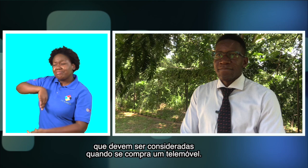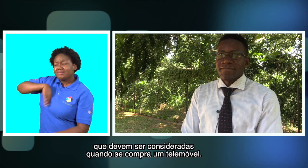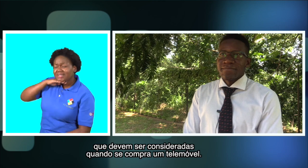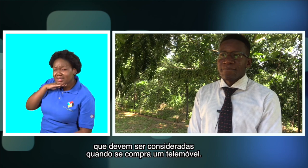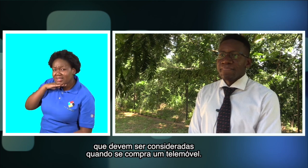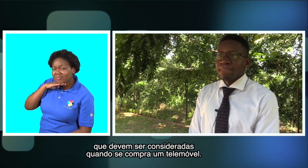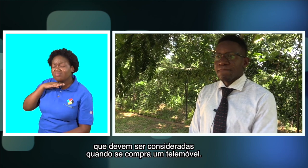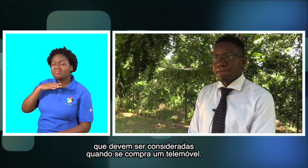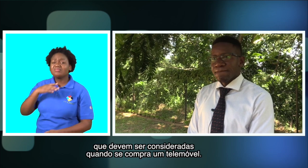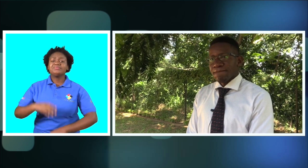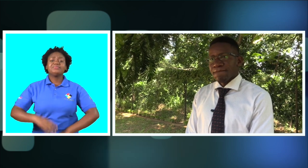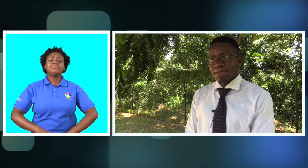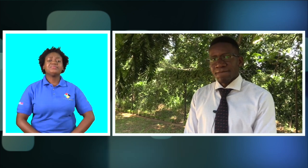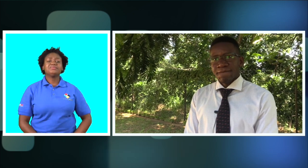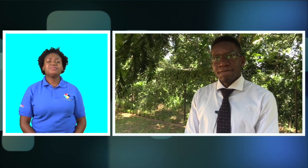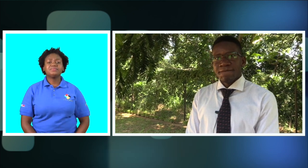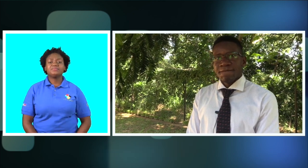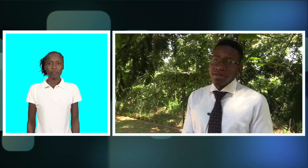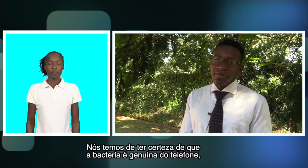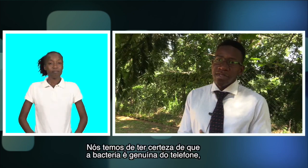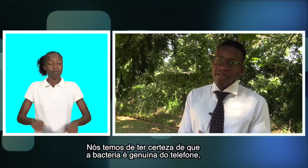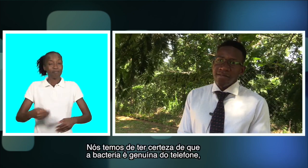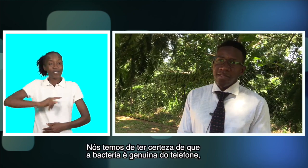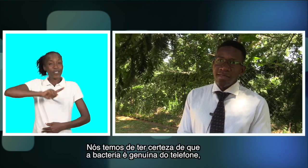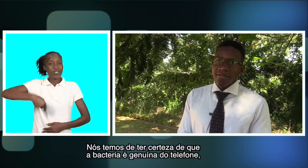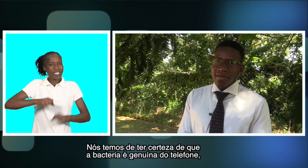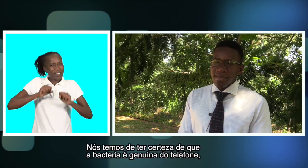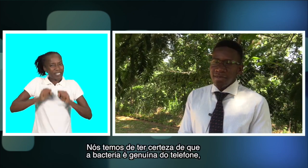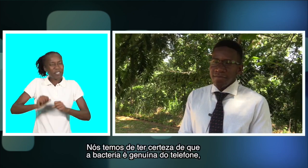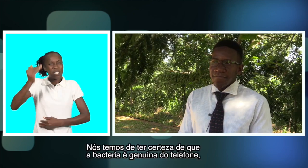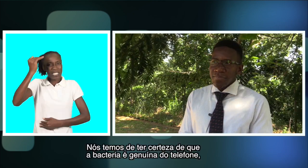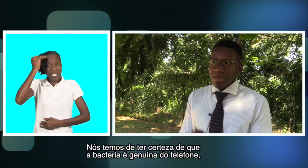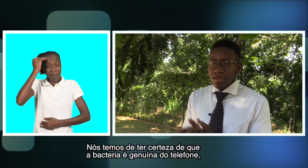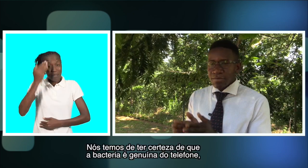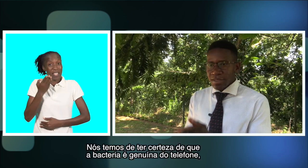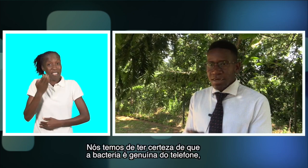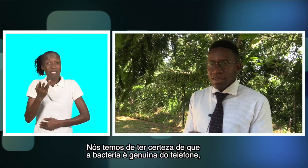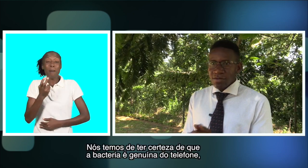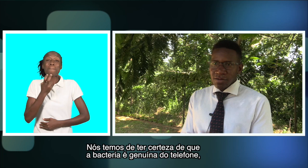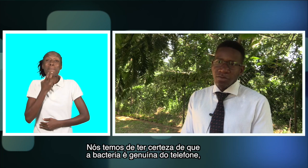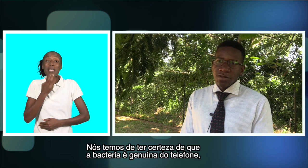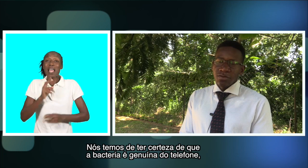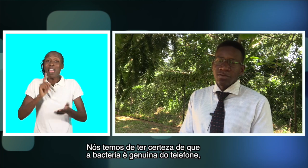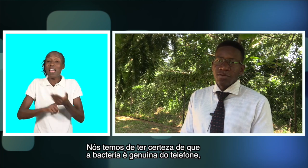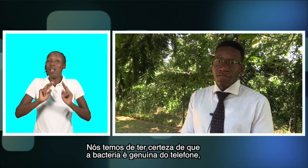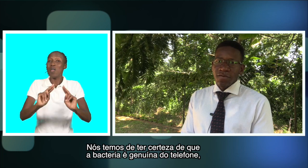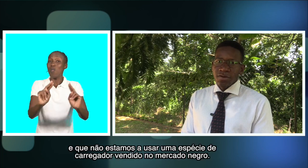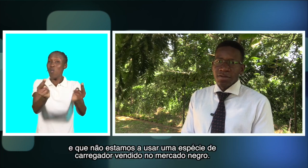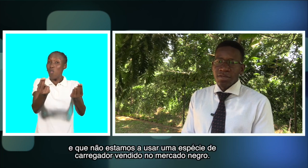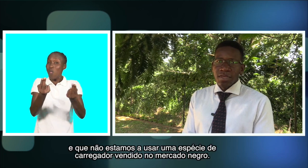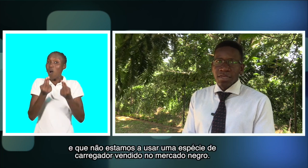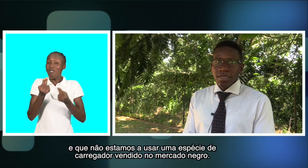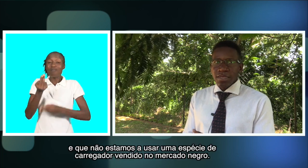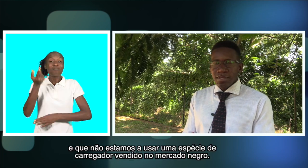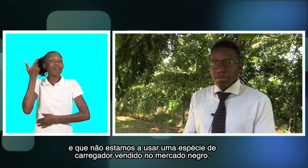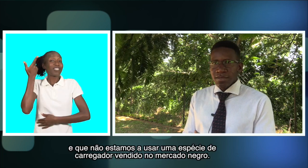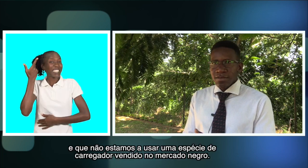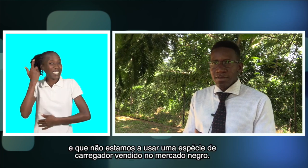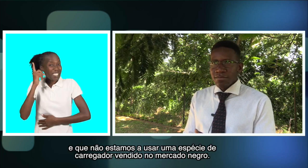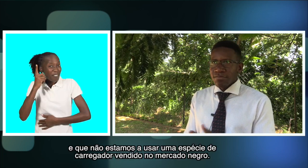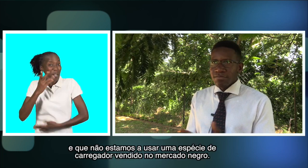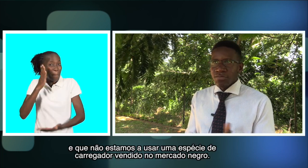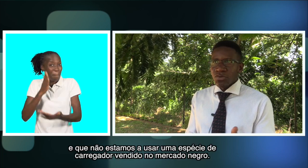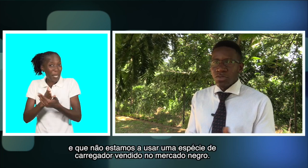telemóvel. Nós temos que ter certeza que a bateria é genuína do telefone e